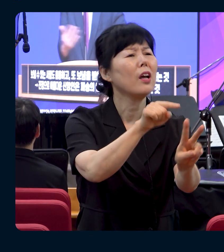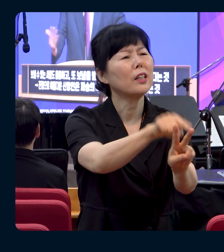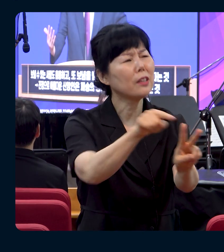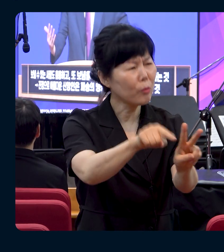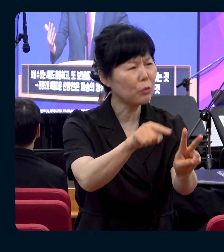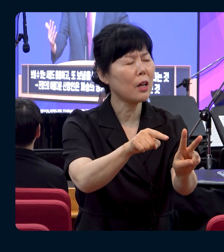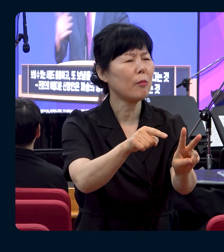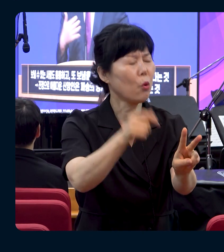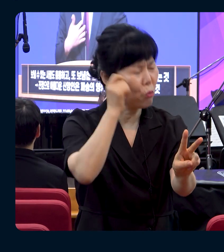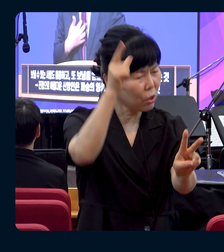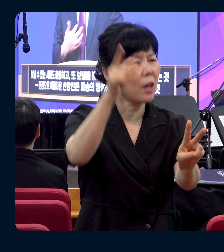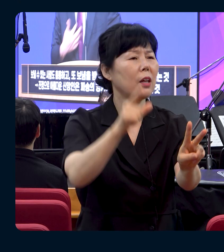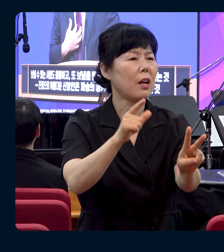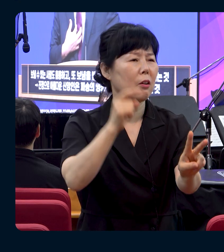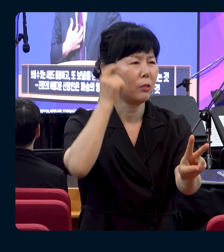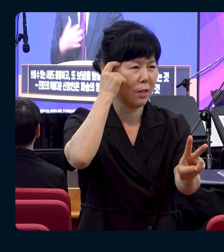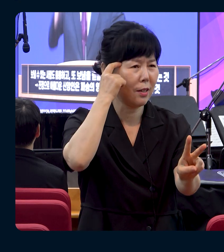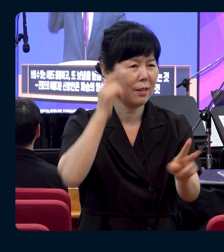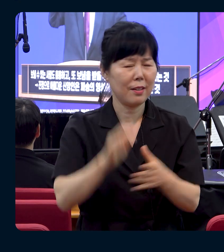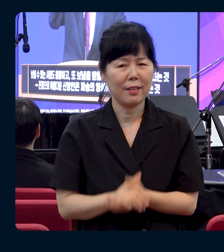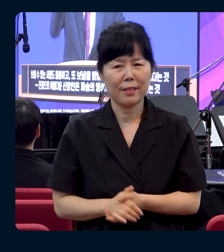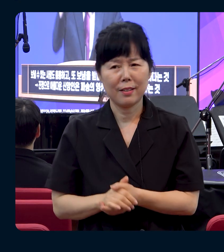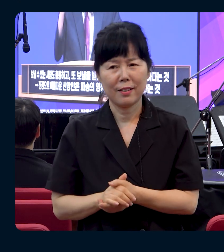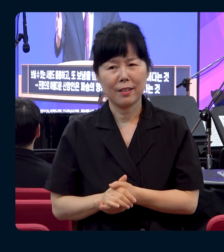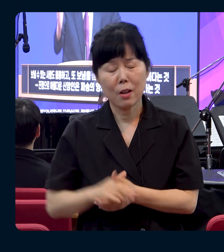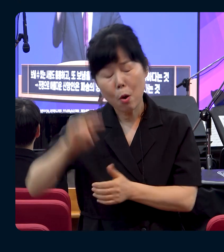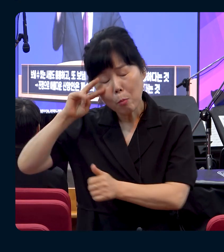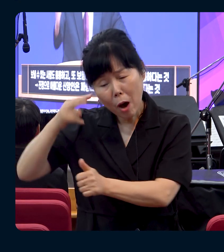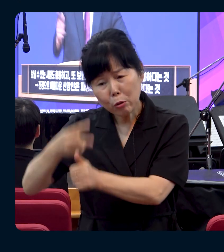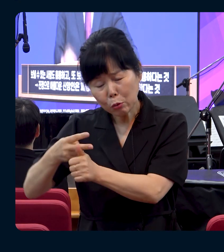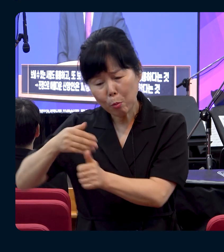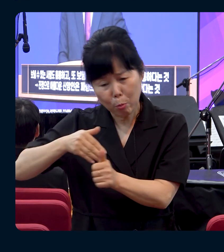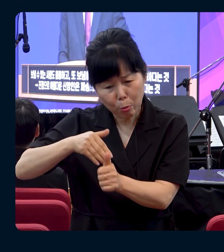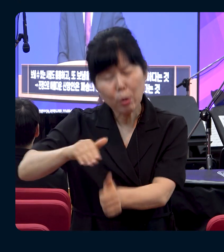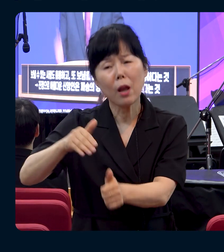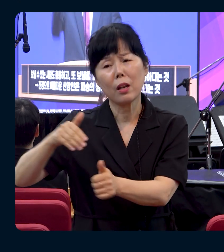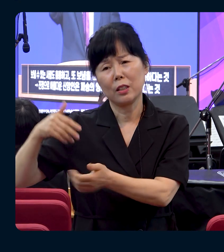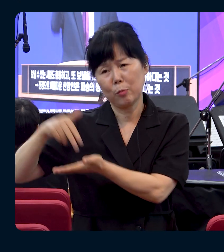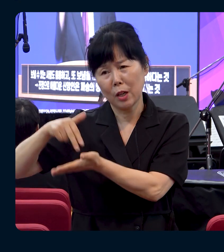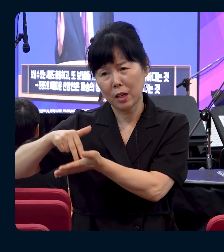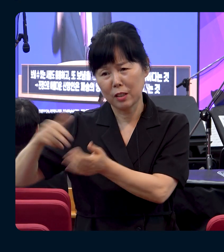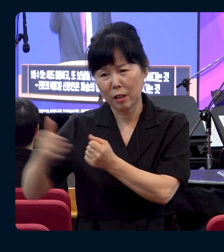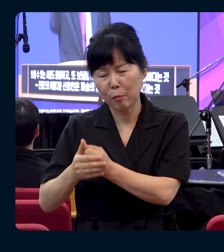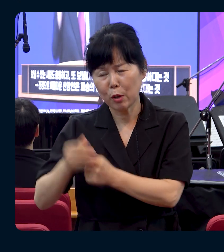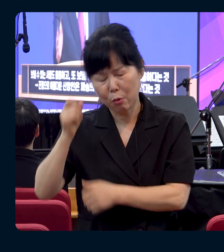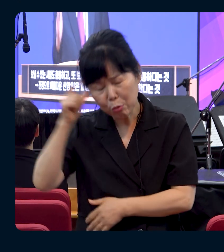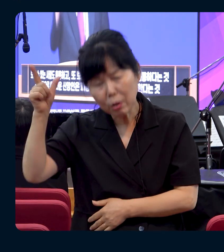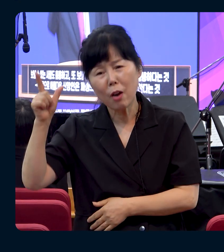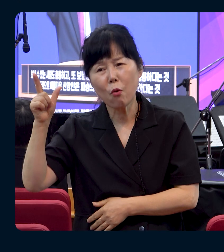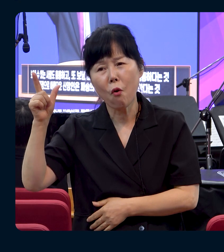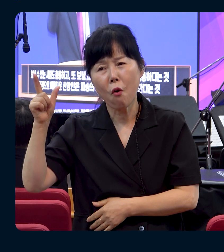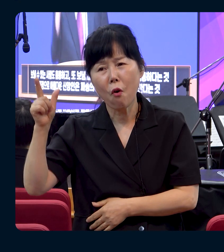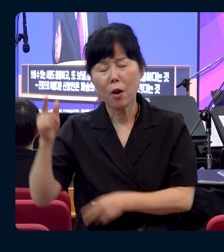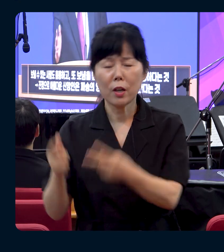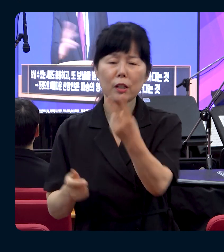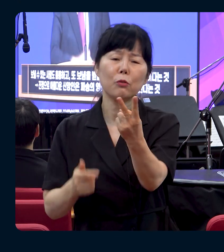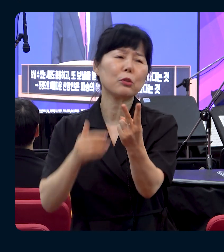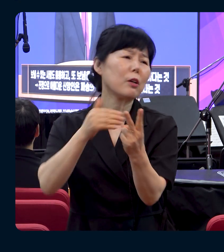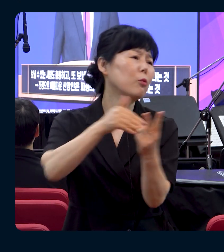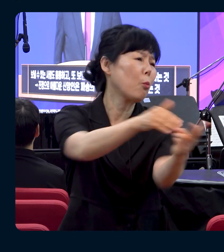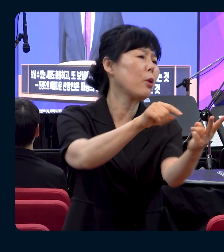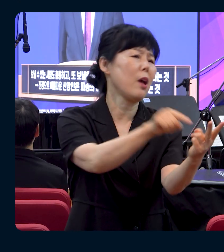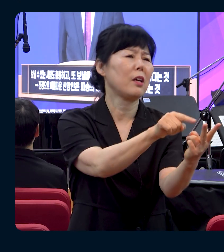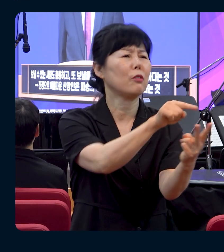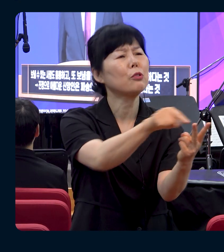그걸 읽는데 제 마음에 들어온 감동이, 보낼 수 있는 사람도 훌륭하고 또 보냄을 받을 수 있는 사람도 훌륭하다는